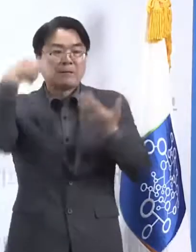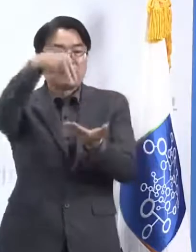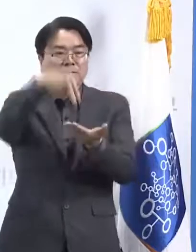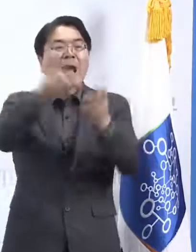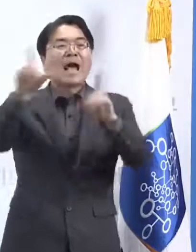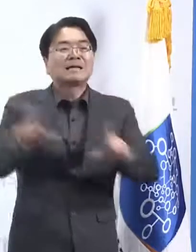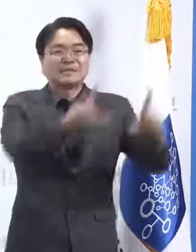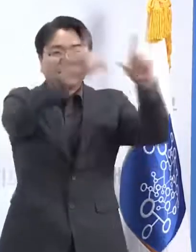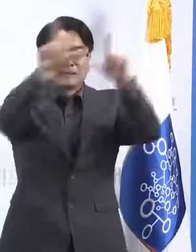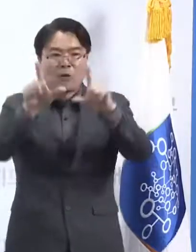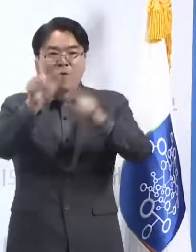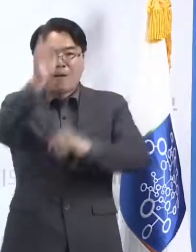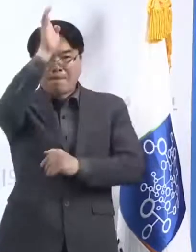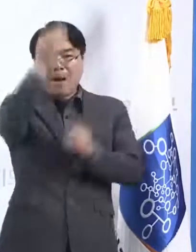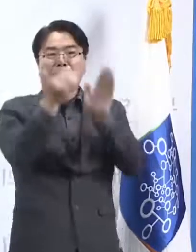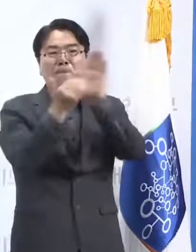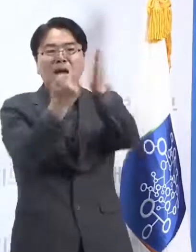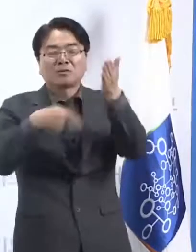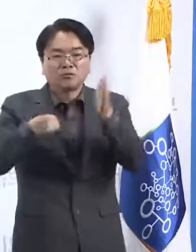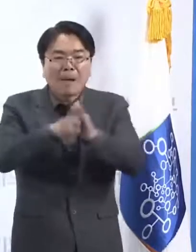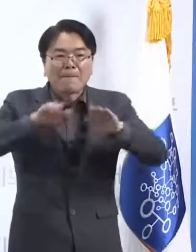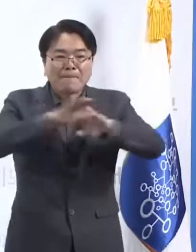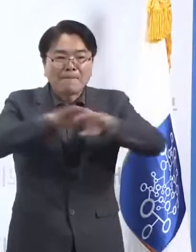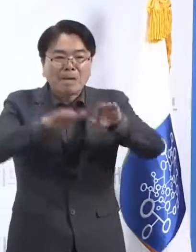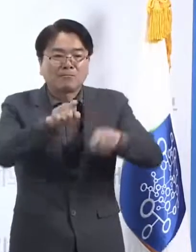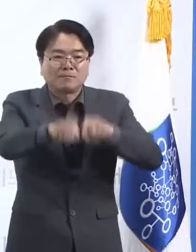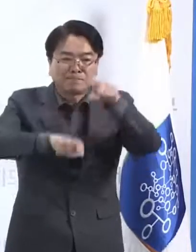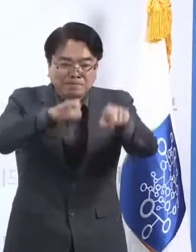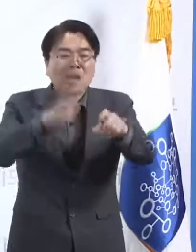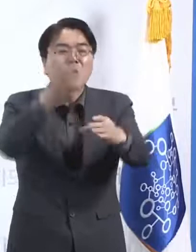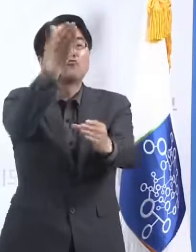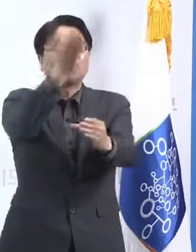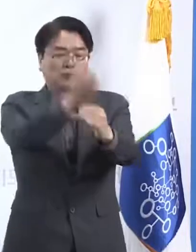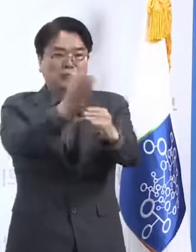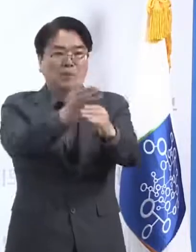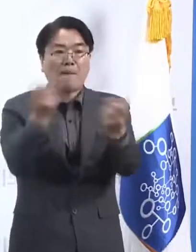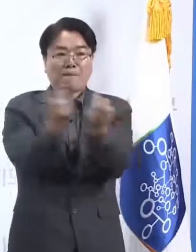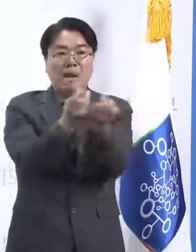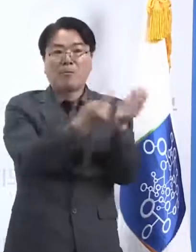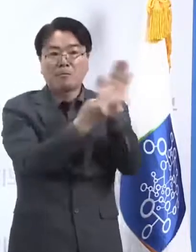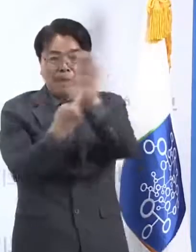방역으로 전환하면서 각종 지침들이나 준수 사항들을 발표해 왔습니다.